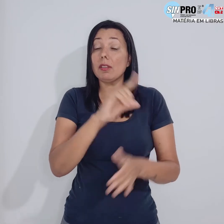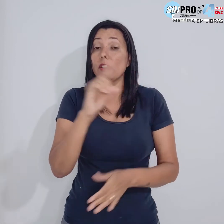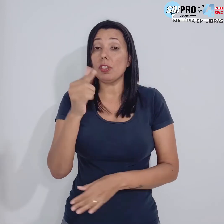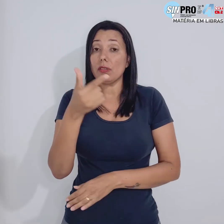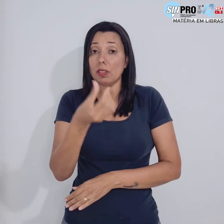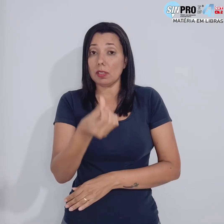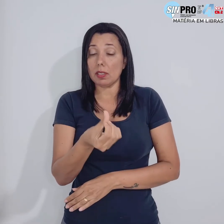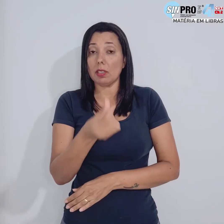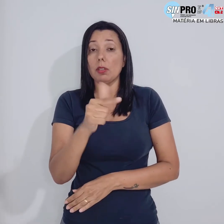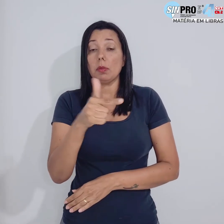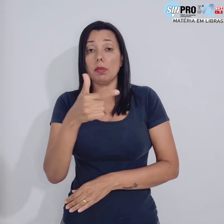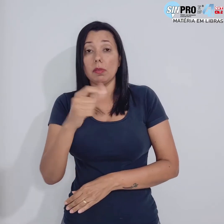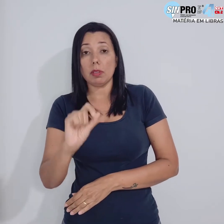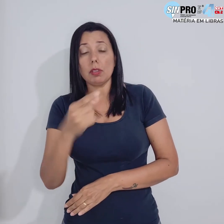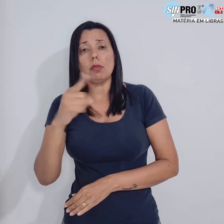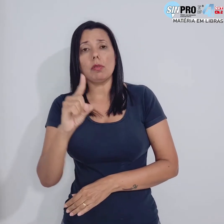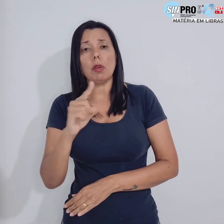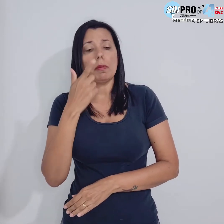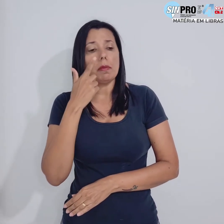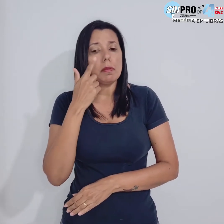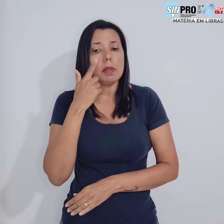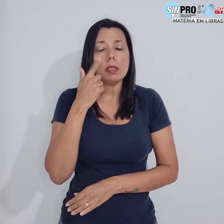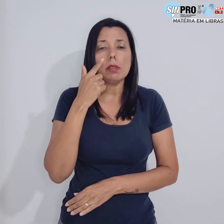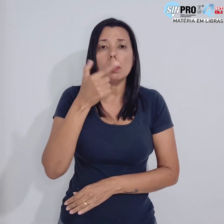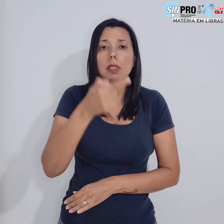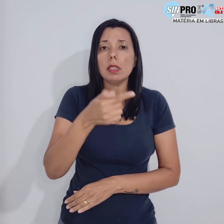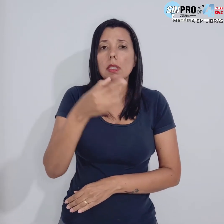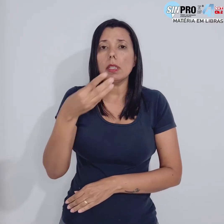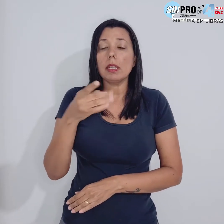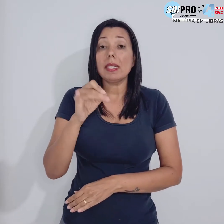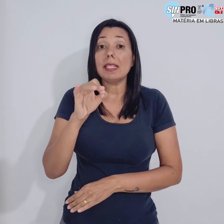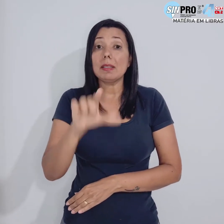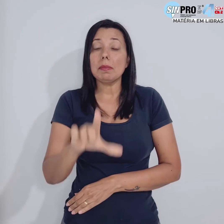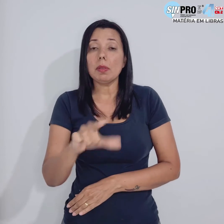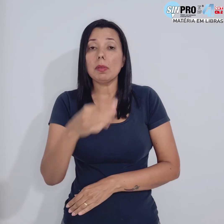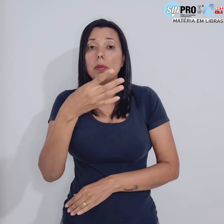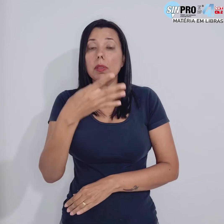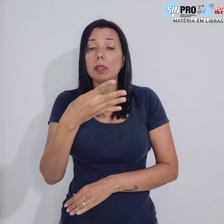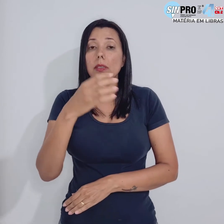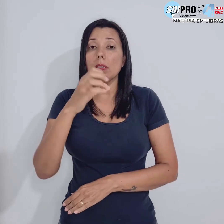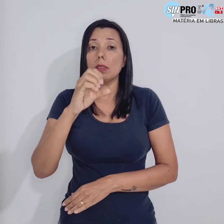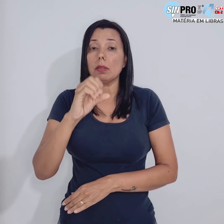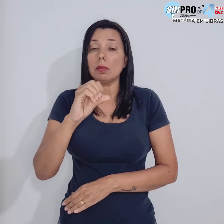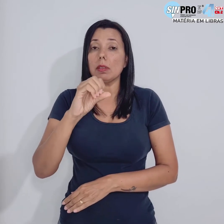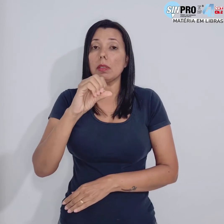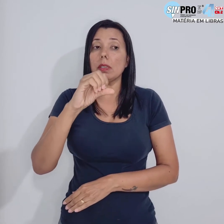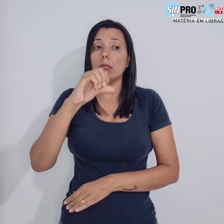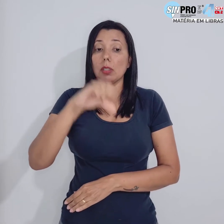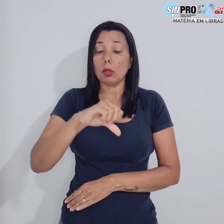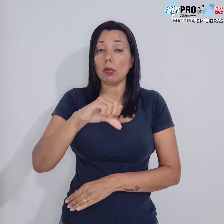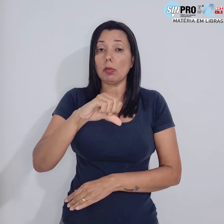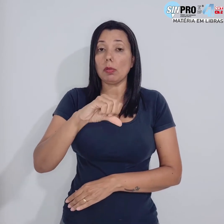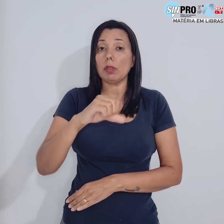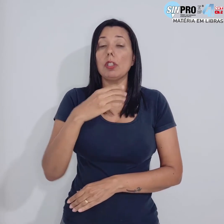em conservação de florestas tropicais e culpa indígenas, imprensa e ONG por